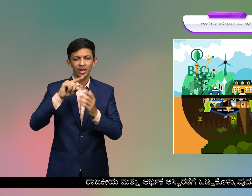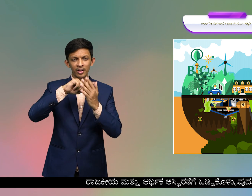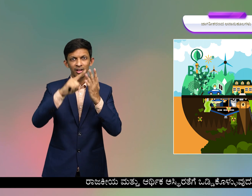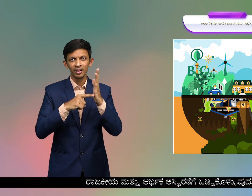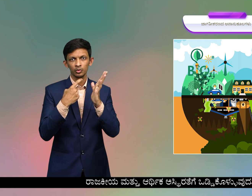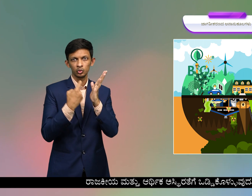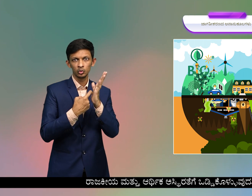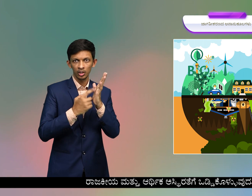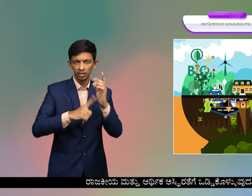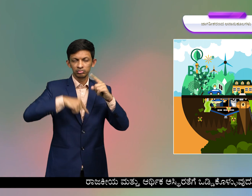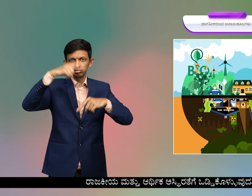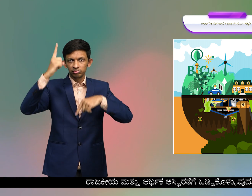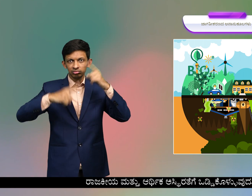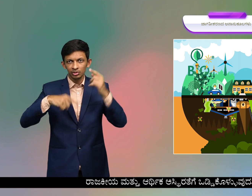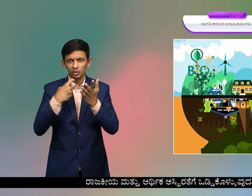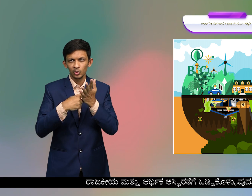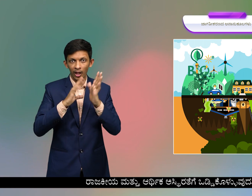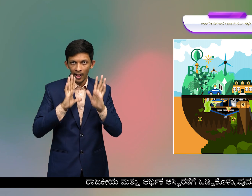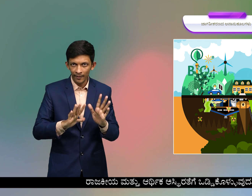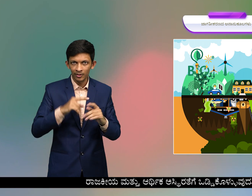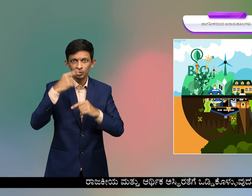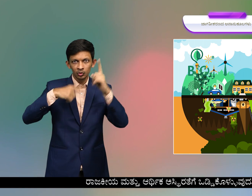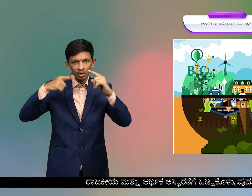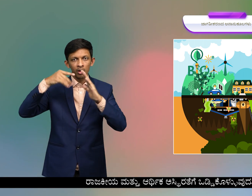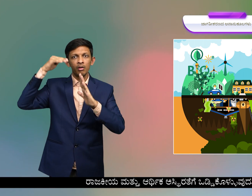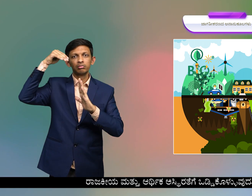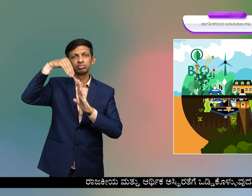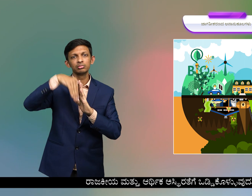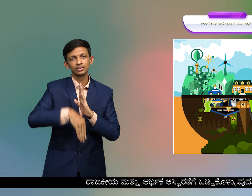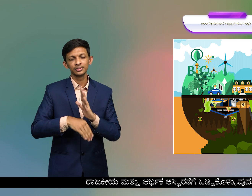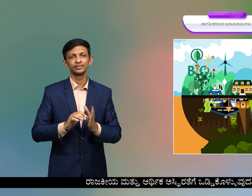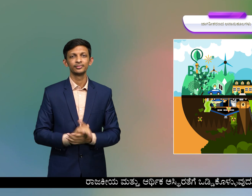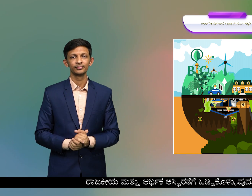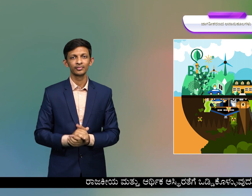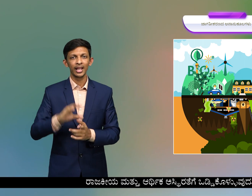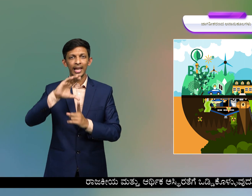ರಾಜಕೀಯ ಮತ್ತು ಆರ್ಥಿಕ ಅಸ್ಥಿರತೆಗೆ ಒಡ್ಡಿಕೊಳ್ಳುವುದು,